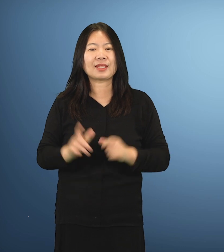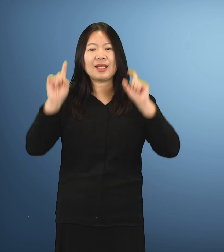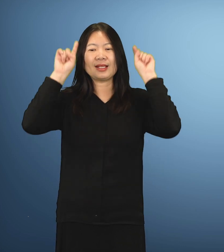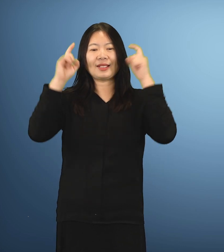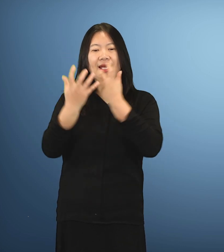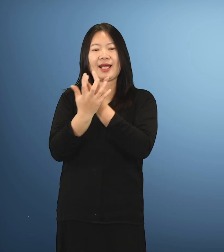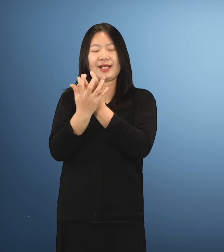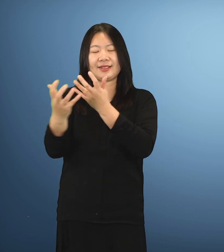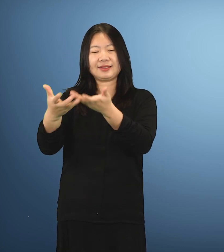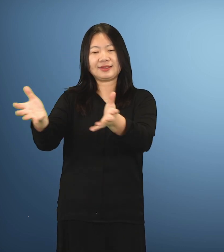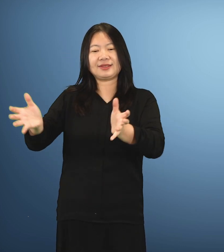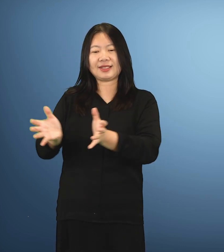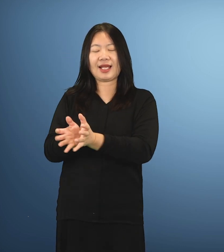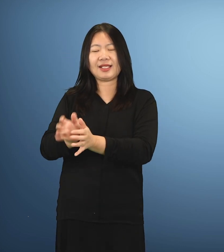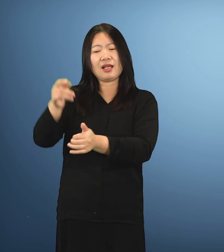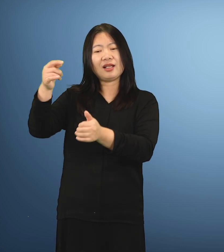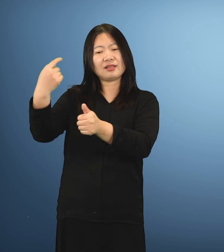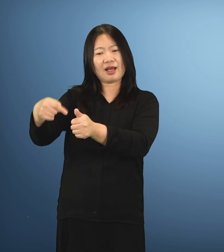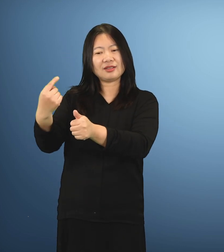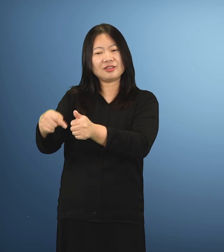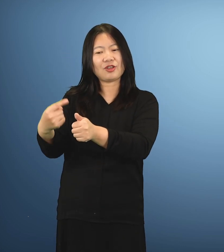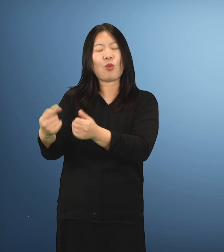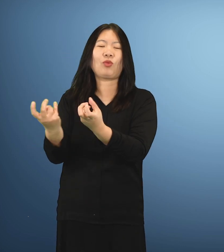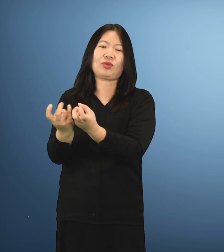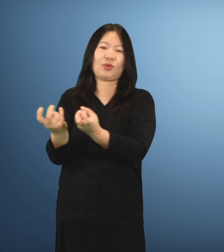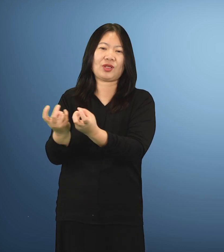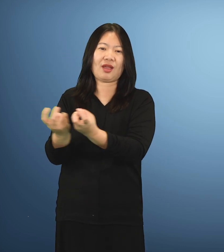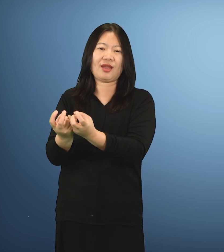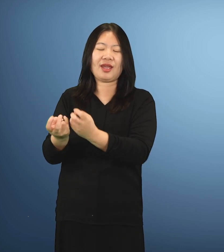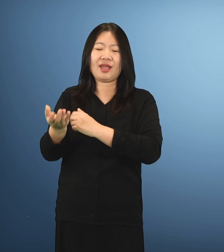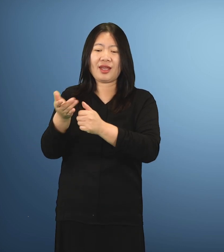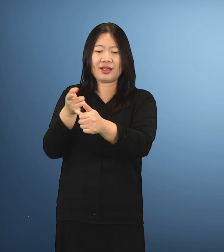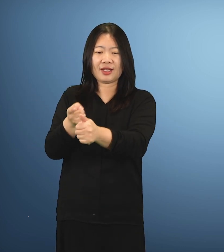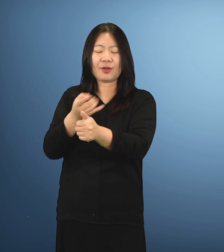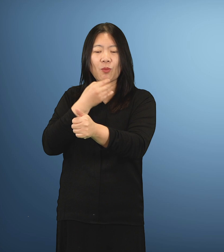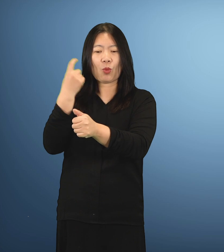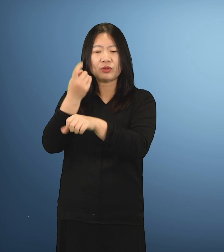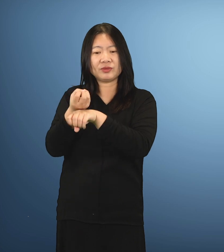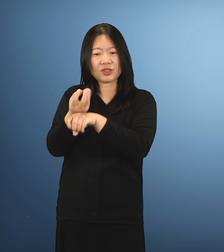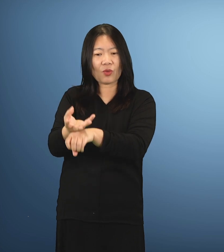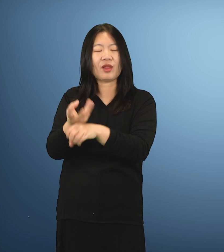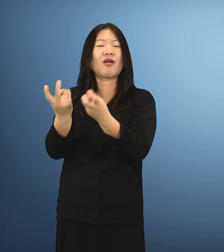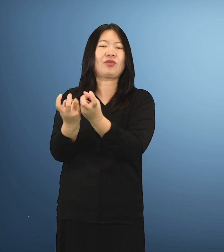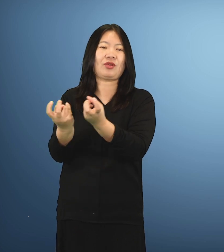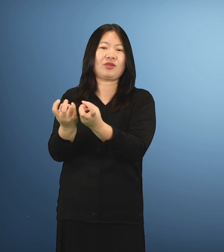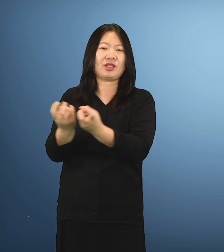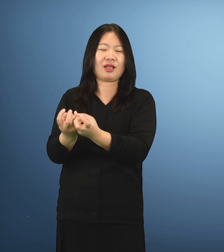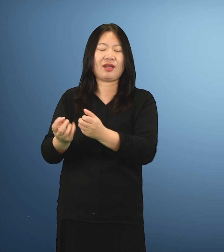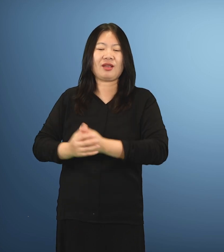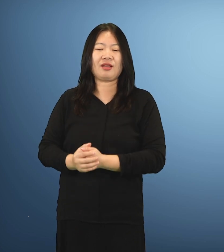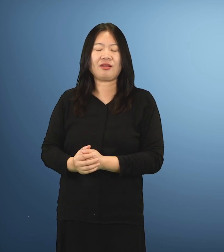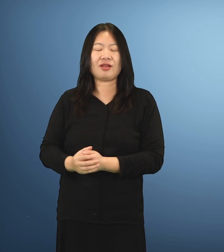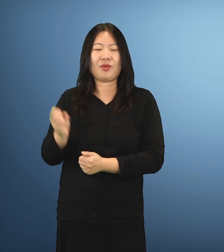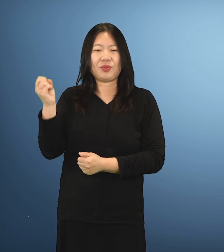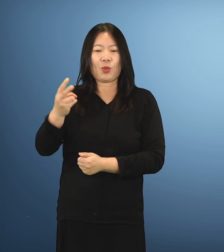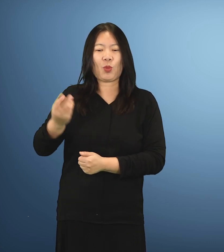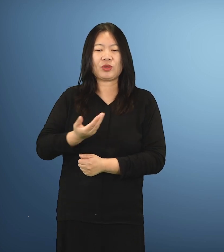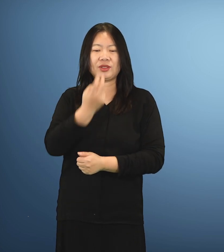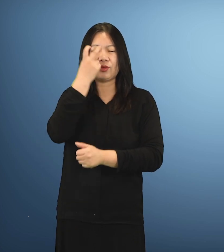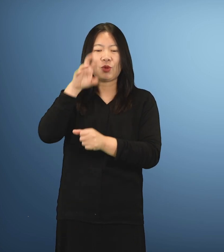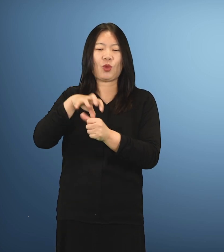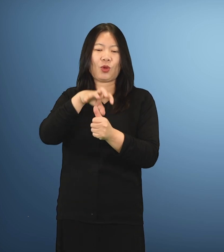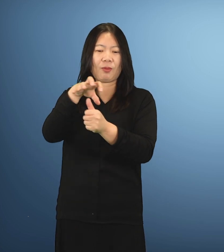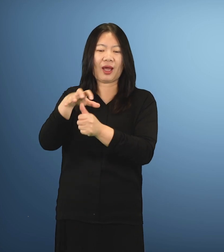양떼를 어떻게 가르치고 그들에게 복음을 전하고 또 그들을